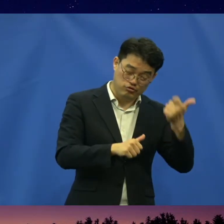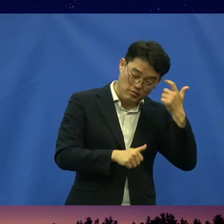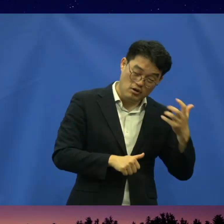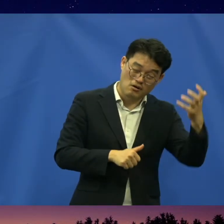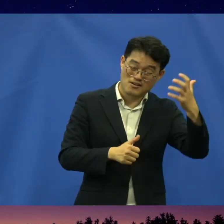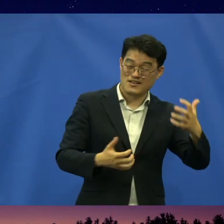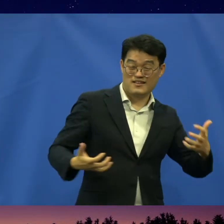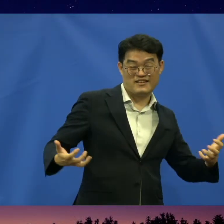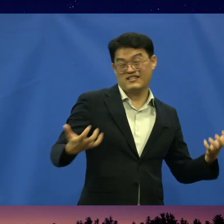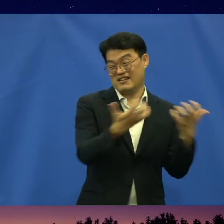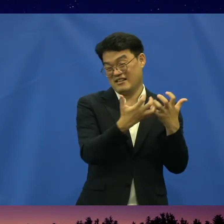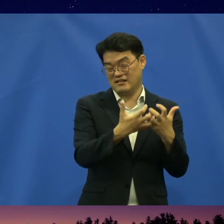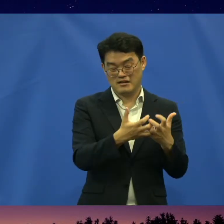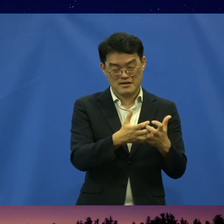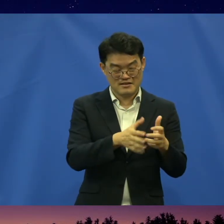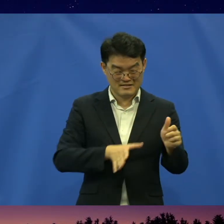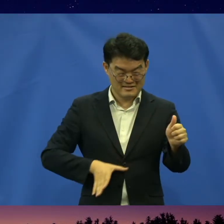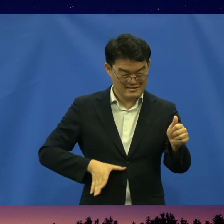영이 가득하고.